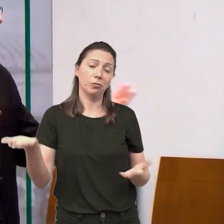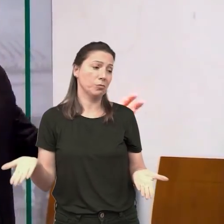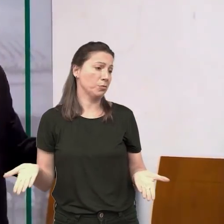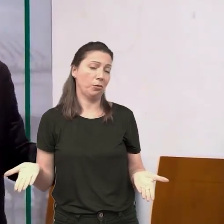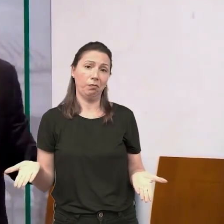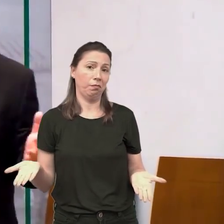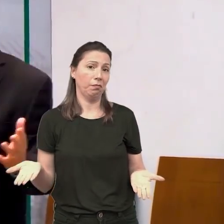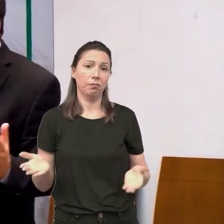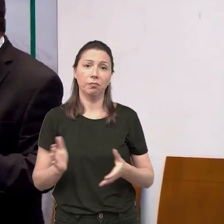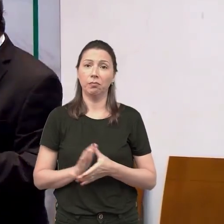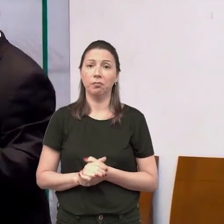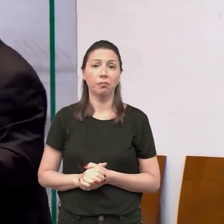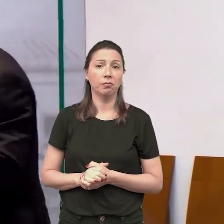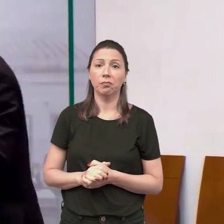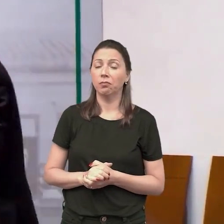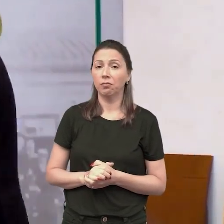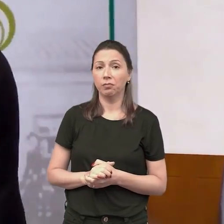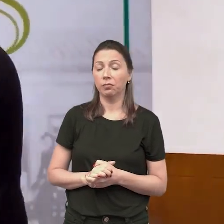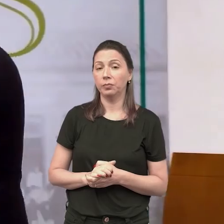Eu não sei.